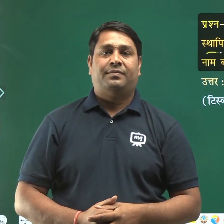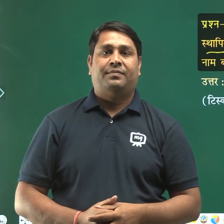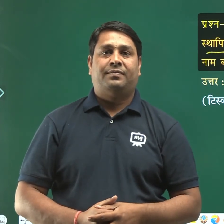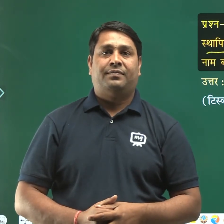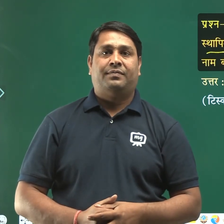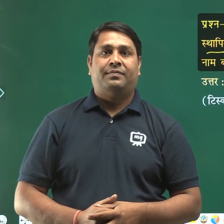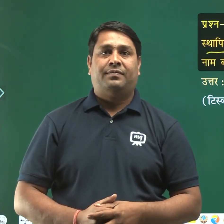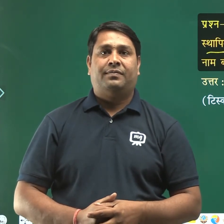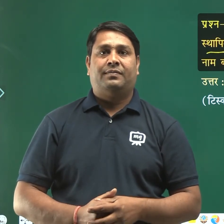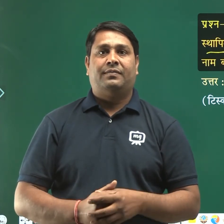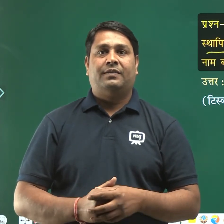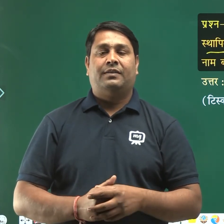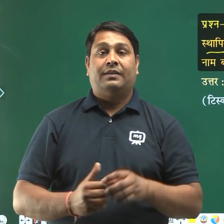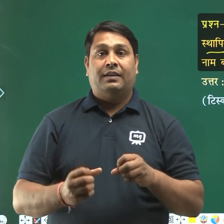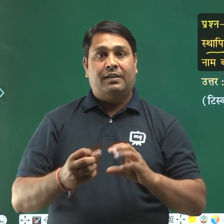स्थापित